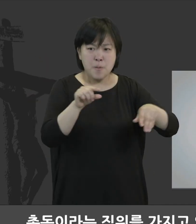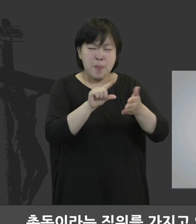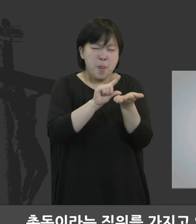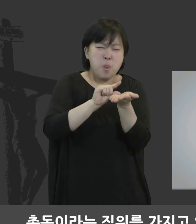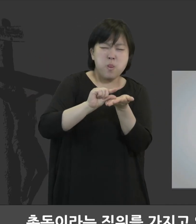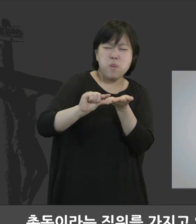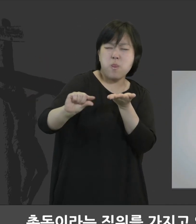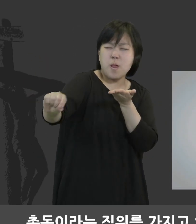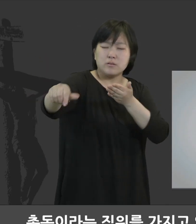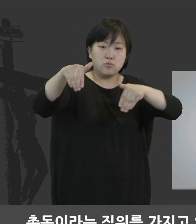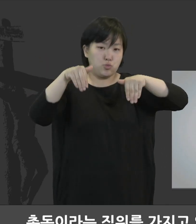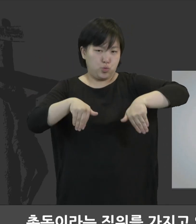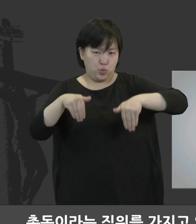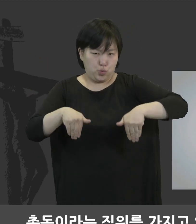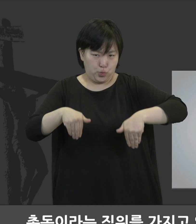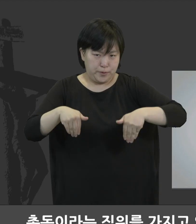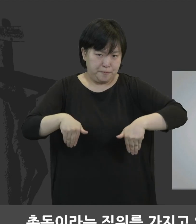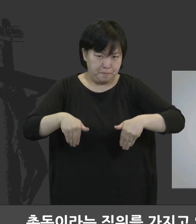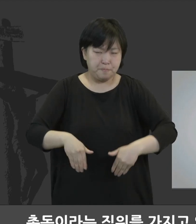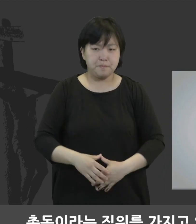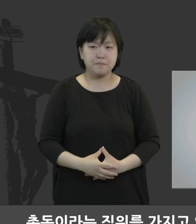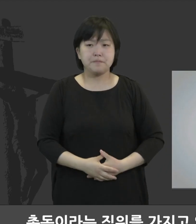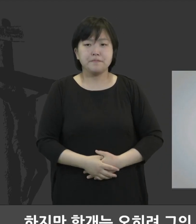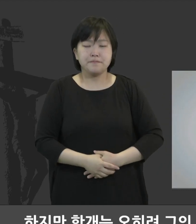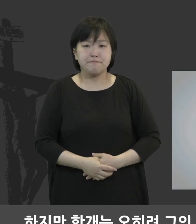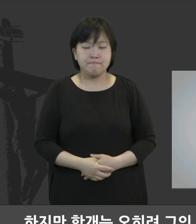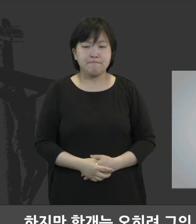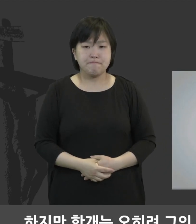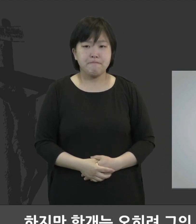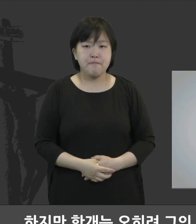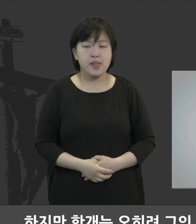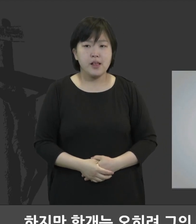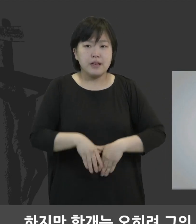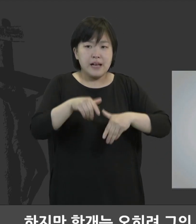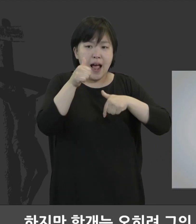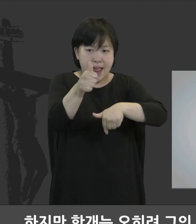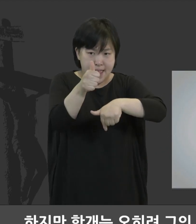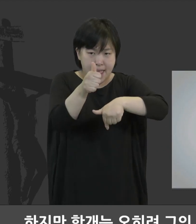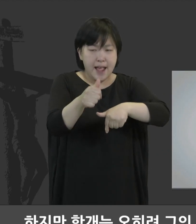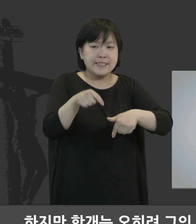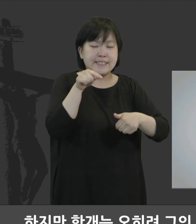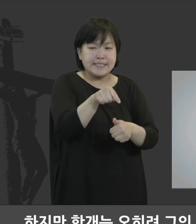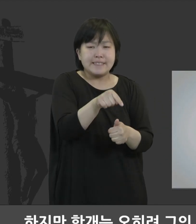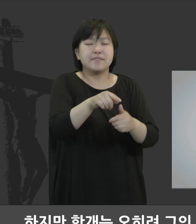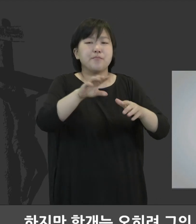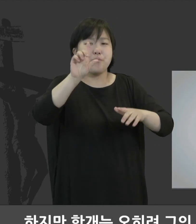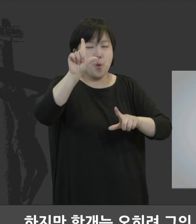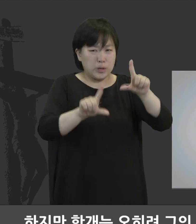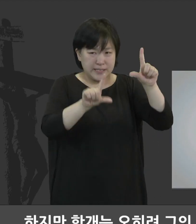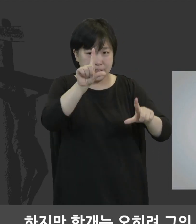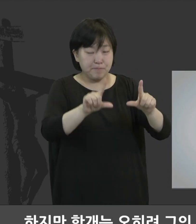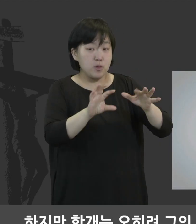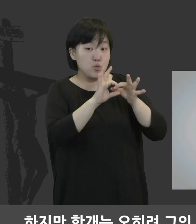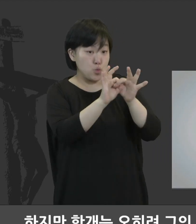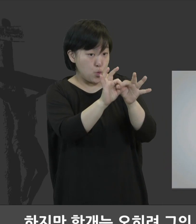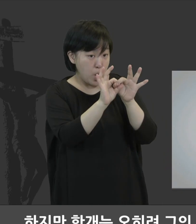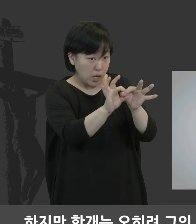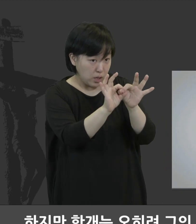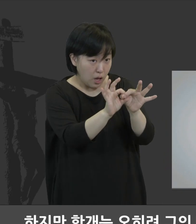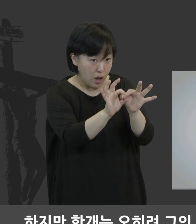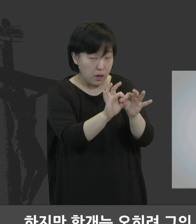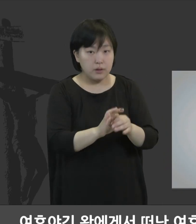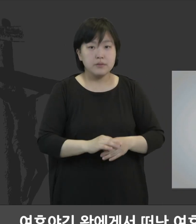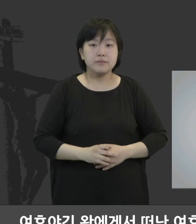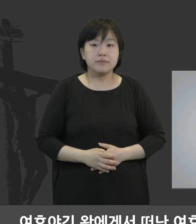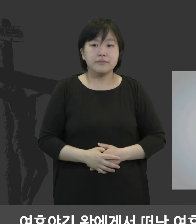도시인 유다의 하위 관원에 불과했습니다. 하지만 학개는 오히려 그의 버림받은 모습을 의도적으로